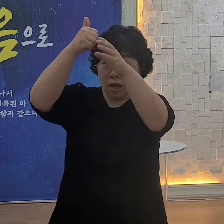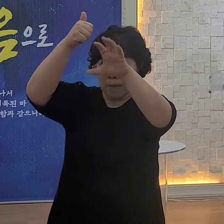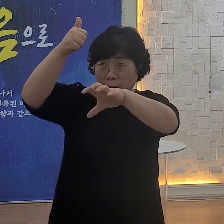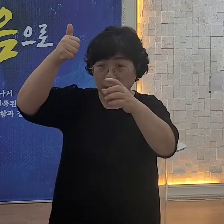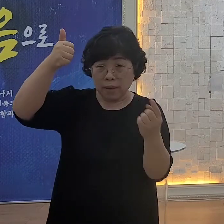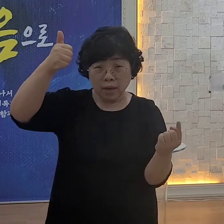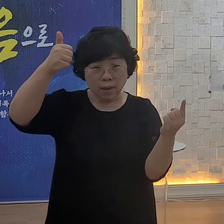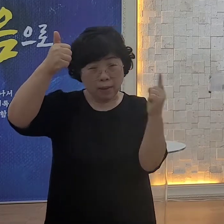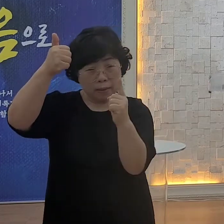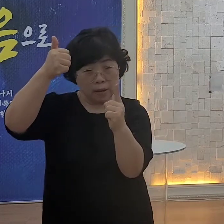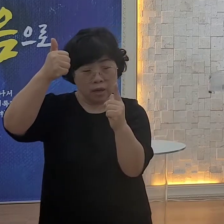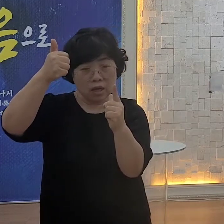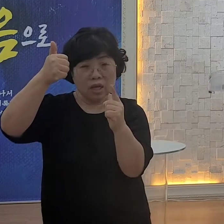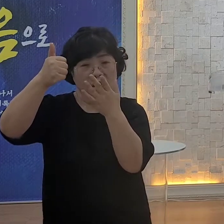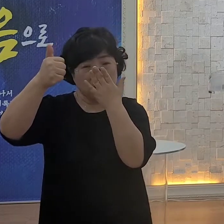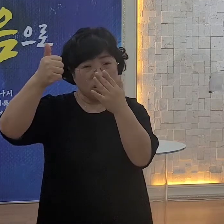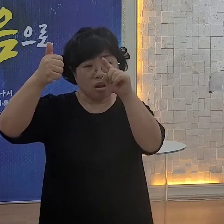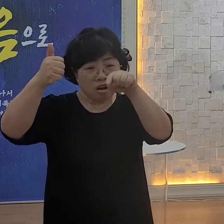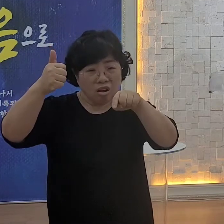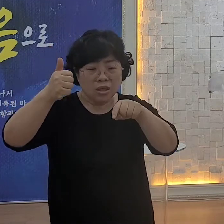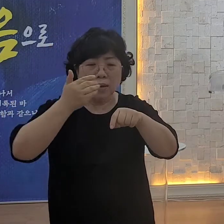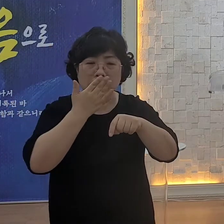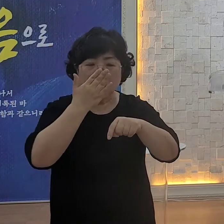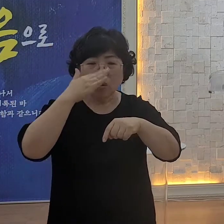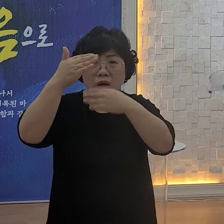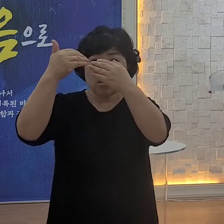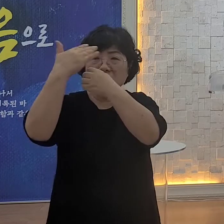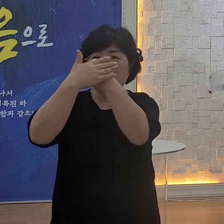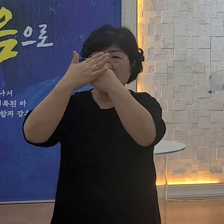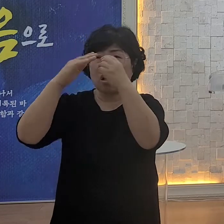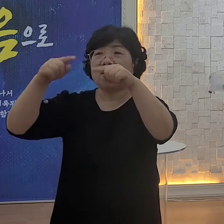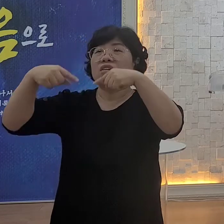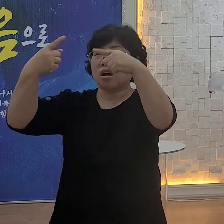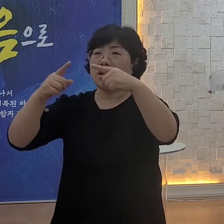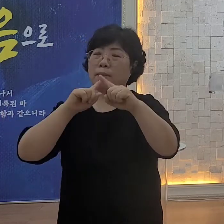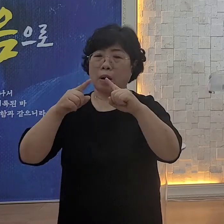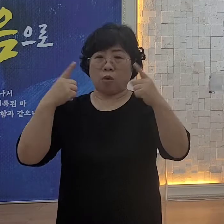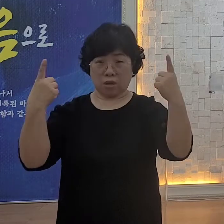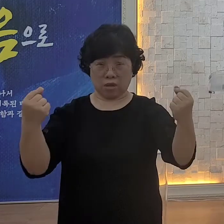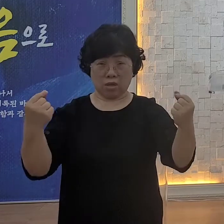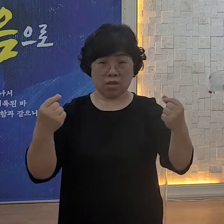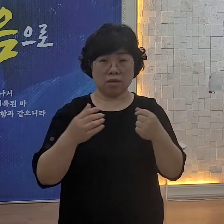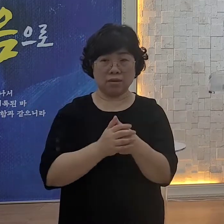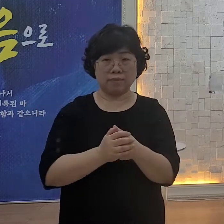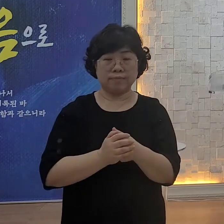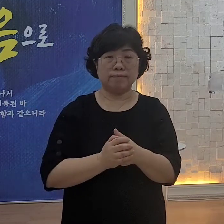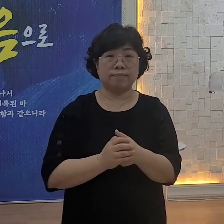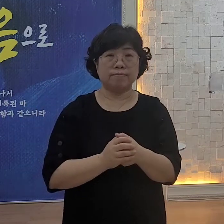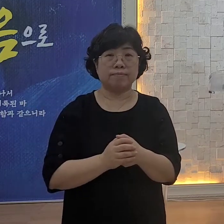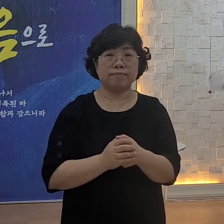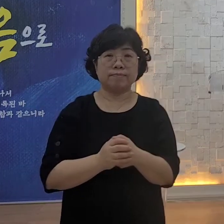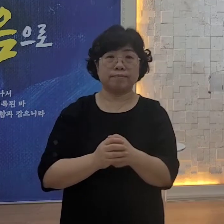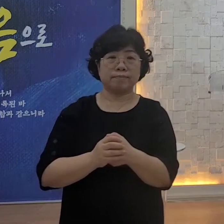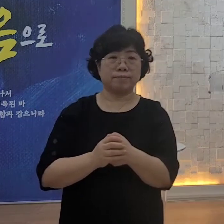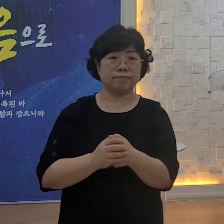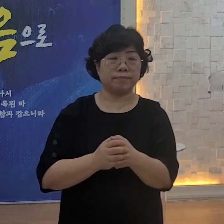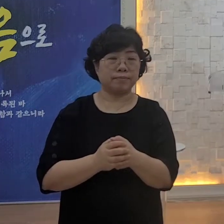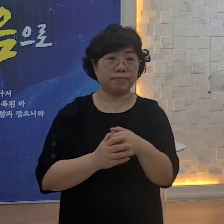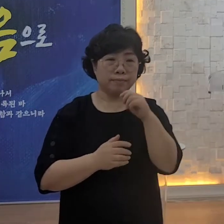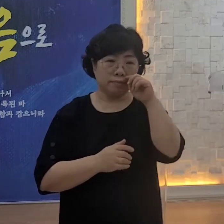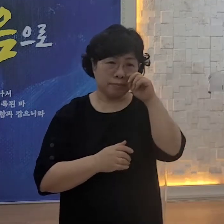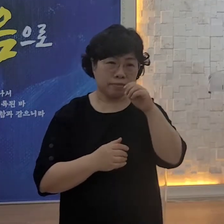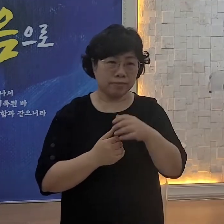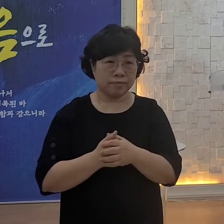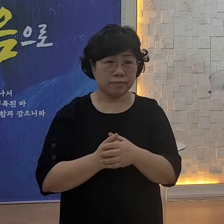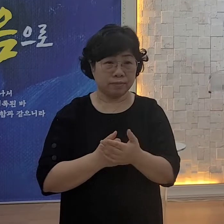받았다라는 것을 이렇게 우리가 기억하고 살아야 됩니다. 이게 우리가 받은 축복이다라는 것을 말씀합니다. 자, 여러분 여기서